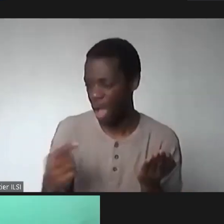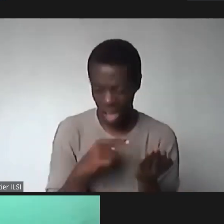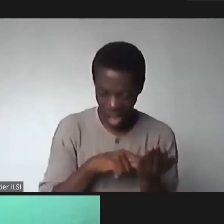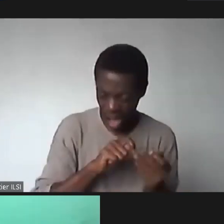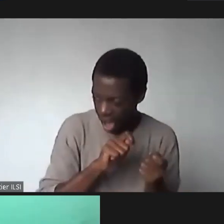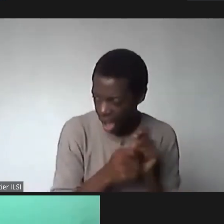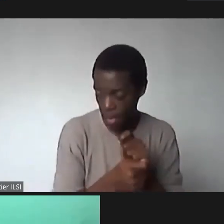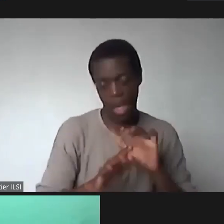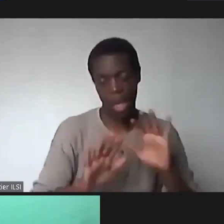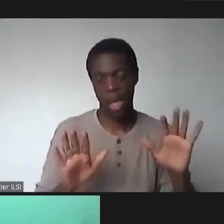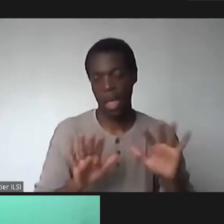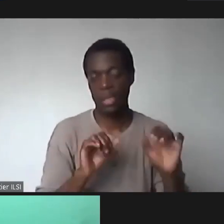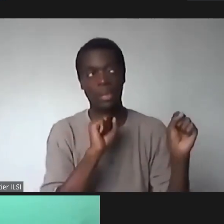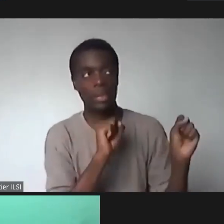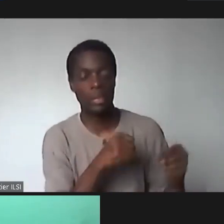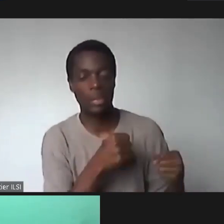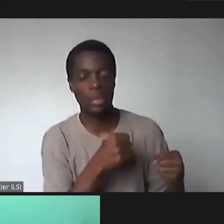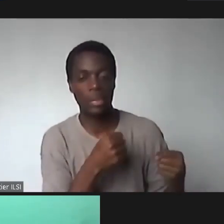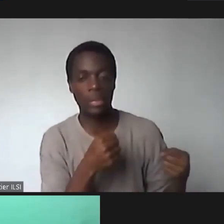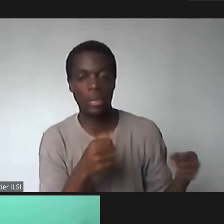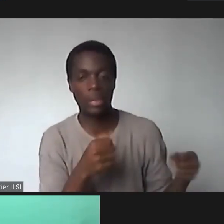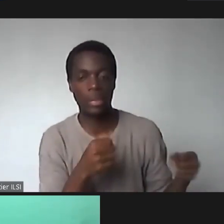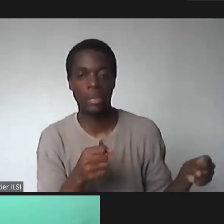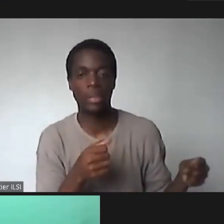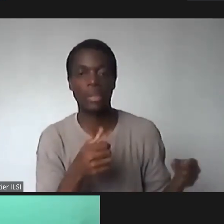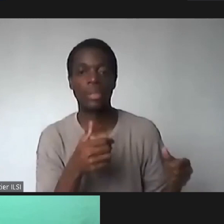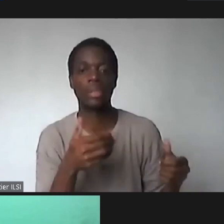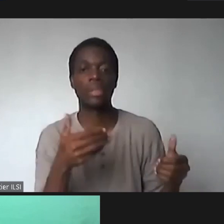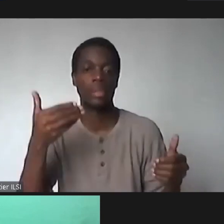contacto para intentar promoverlo.